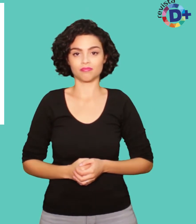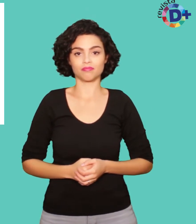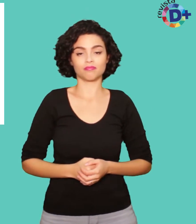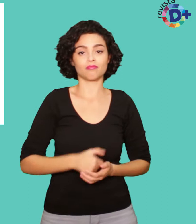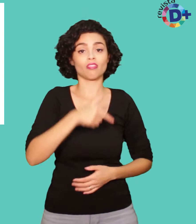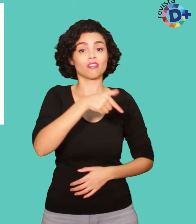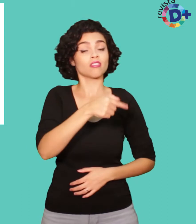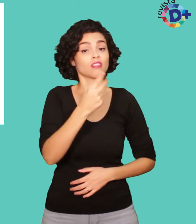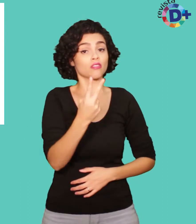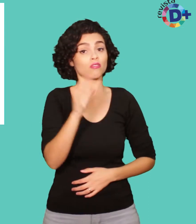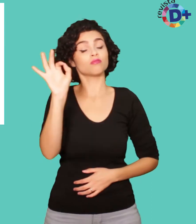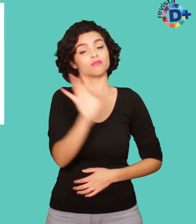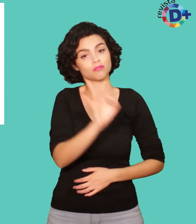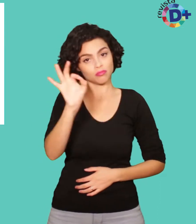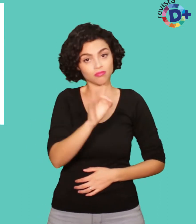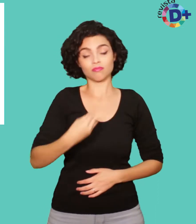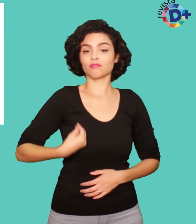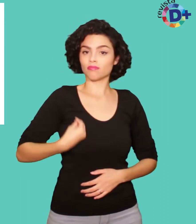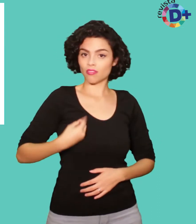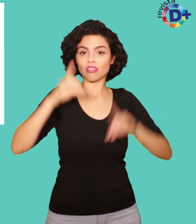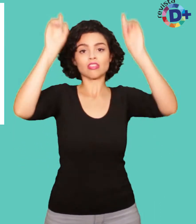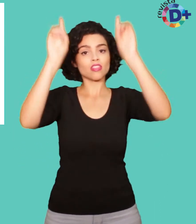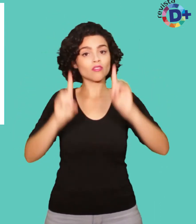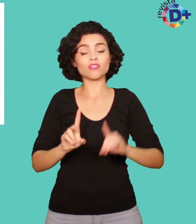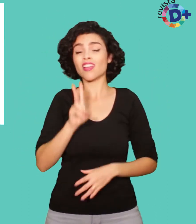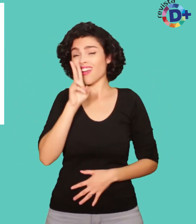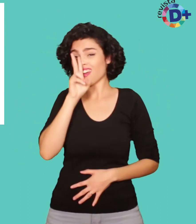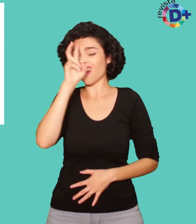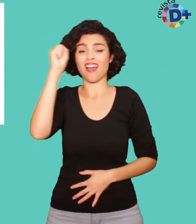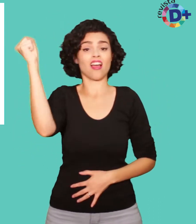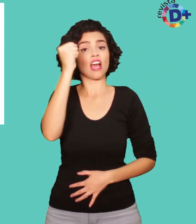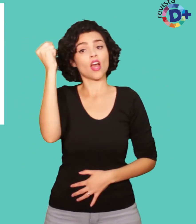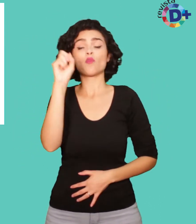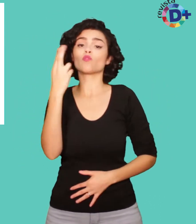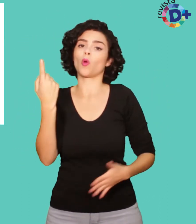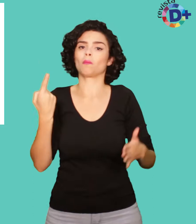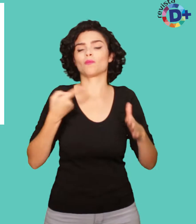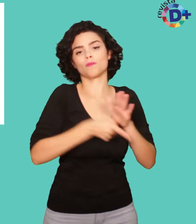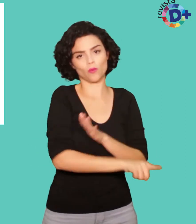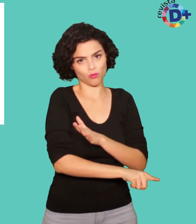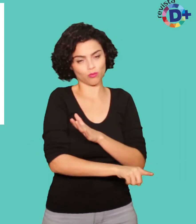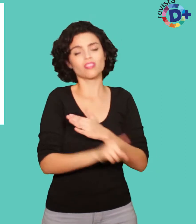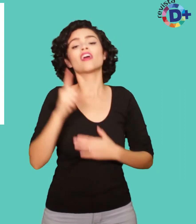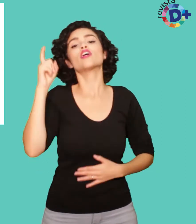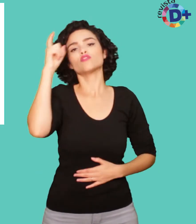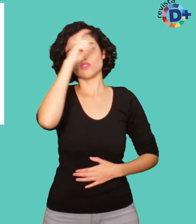cerca de 72% têm deficiência grave o profunda o que dificulta